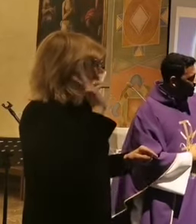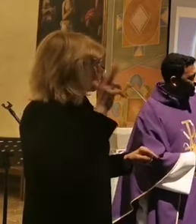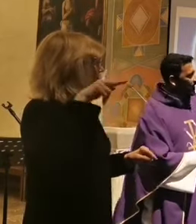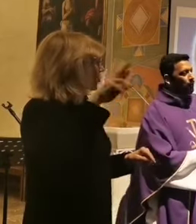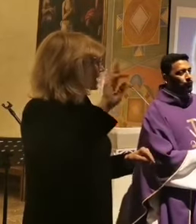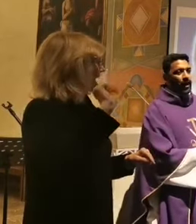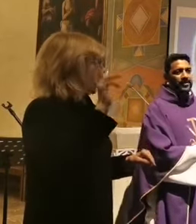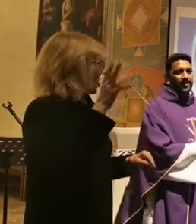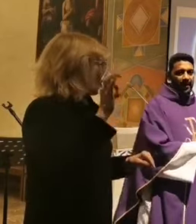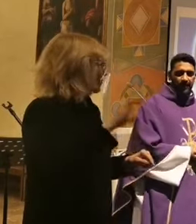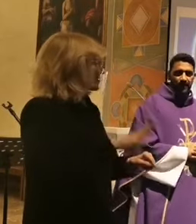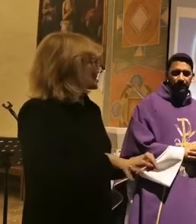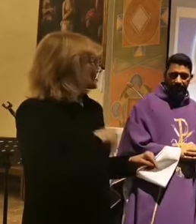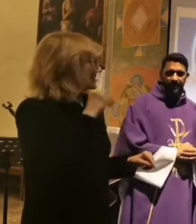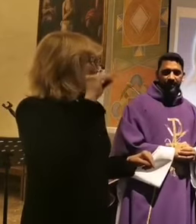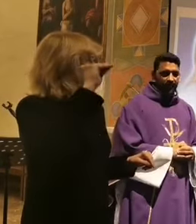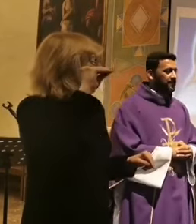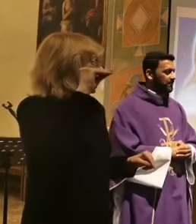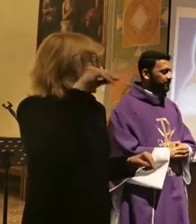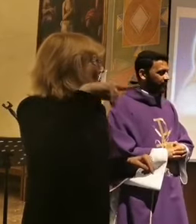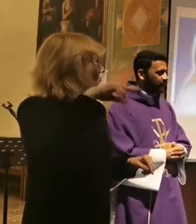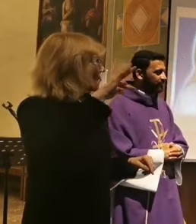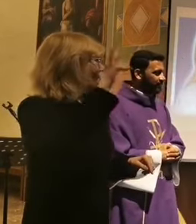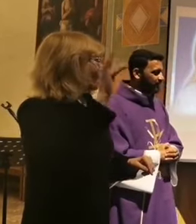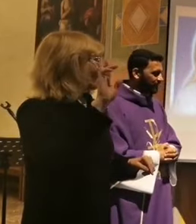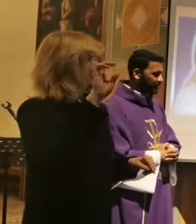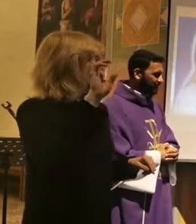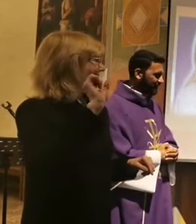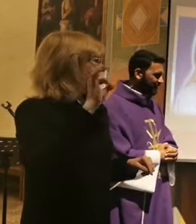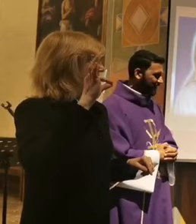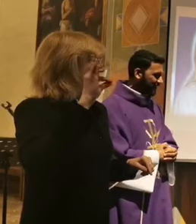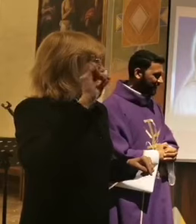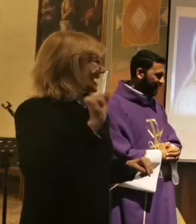i Święta Eufrasia.